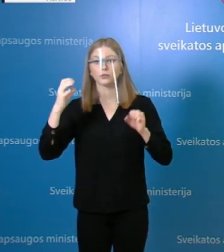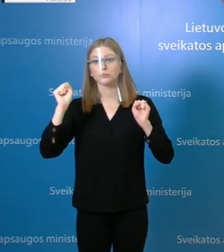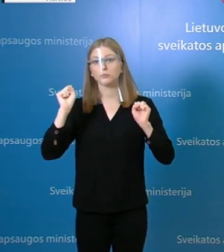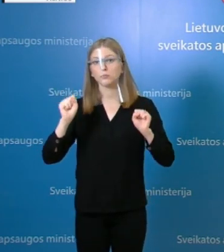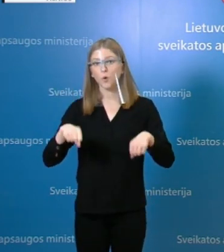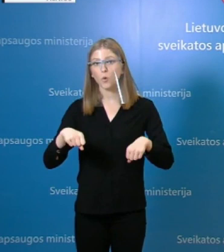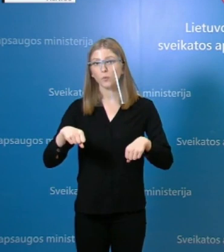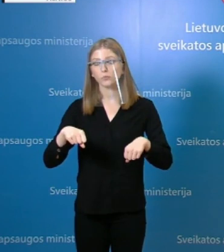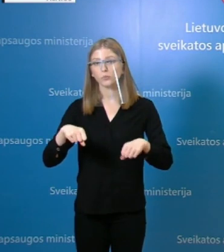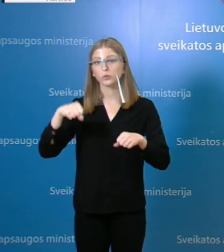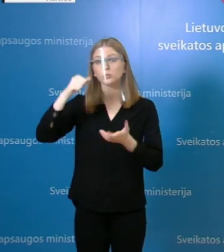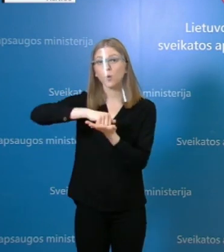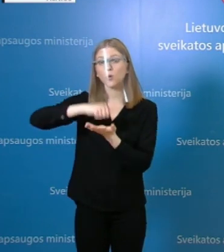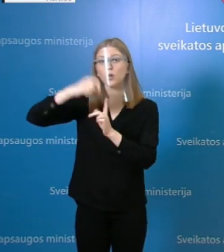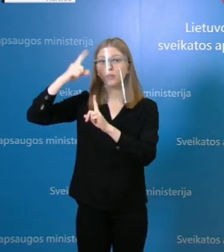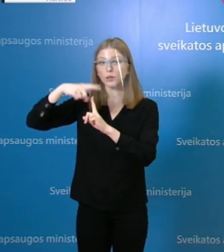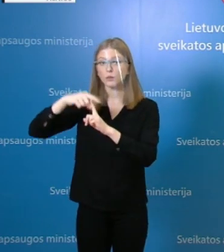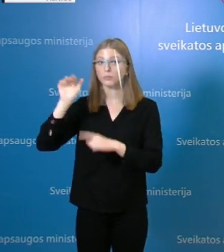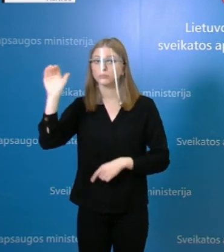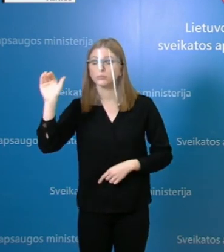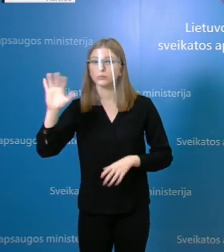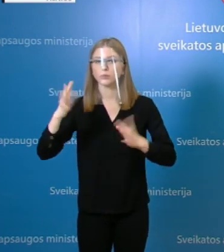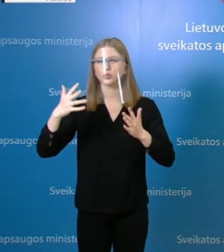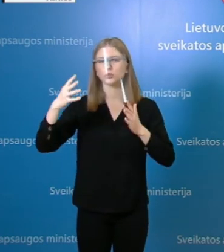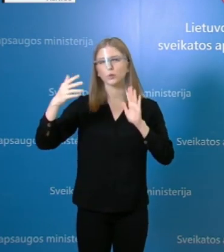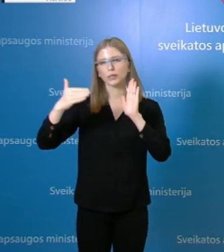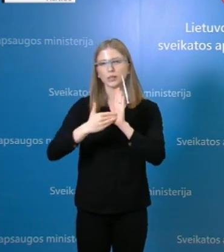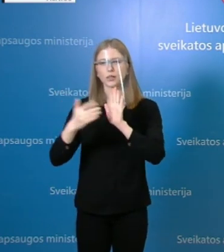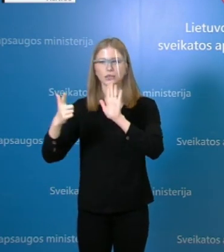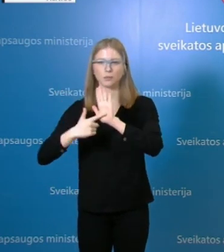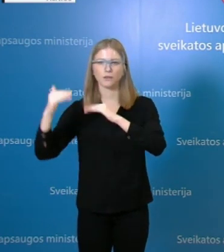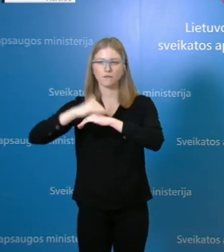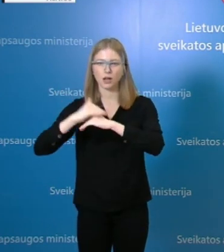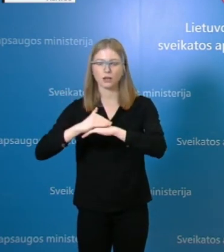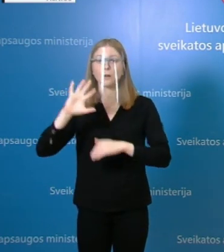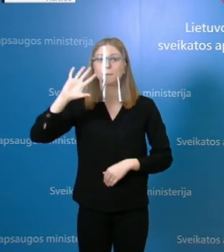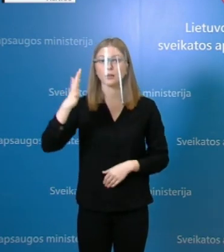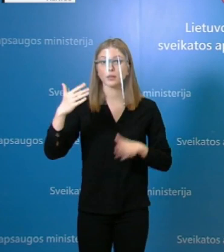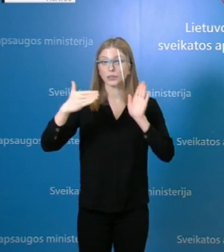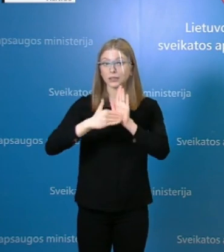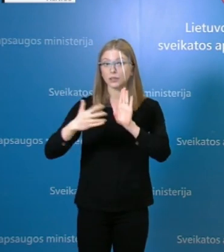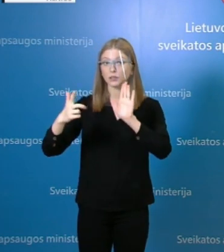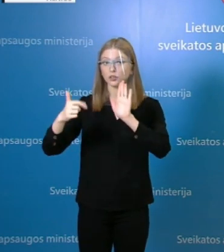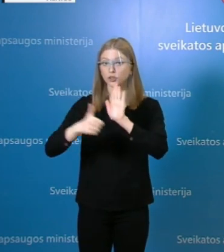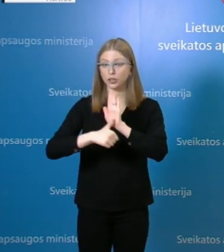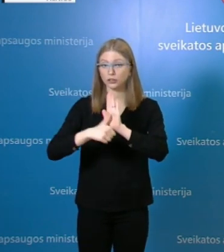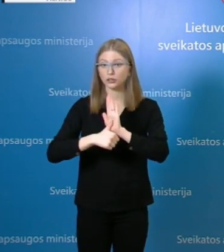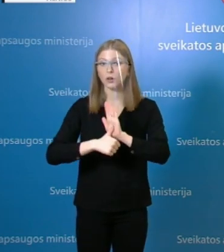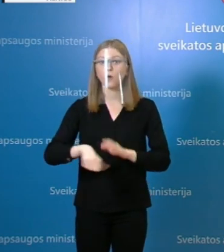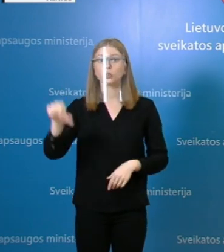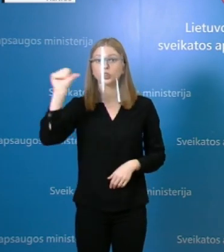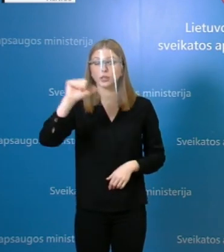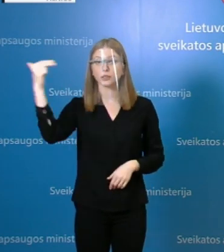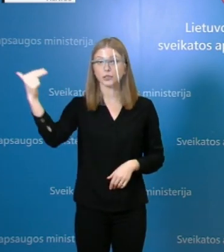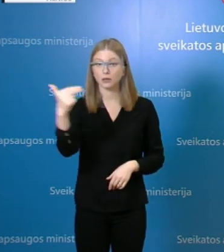pasiekti spaudos tarnybos kolegas iki 19 valandos, penktadieniais iki 18, šeštadieniais ir sekmadieniais bei švenčių